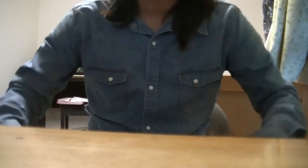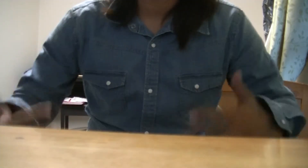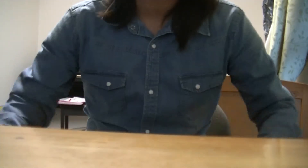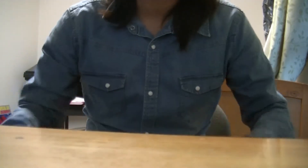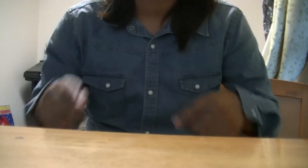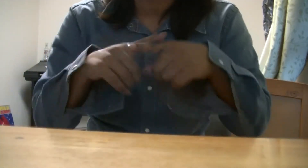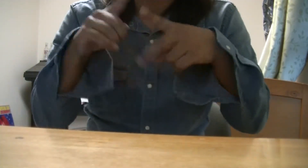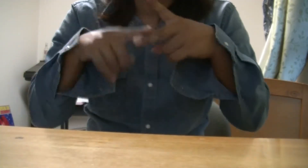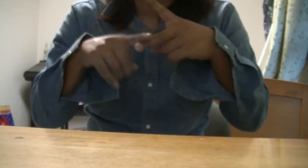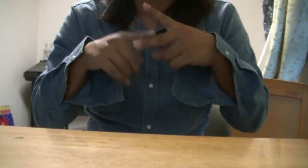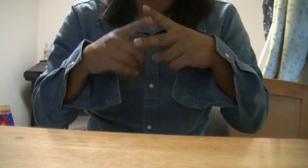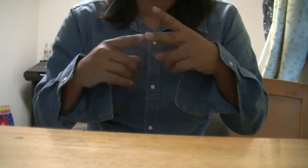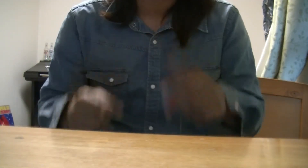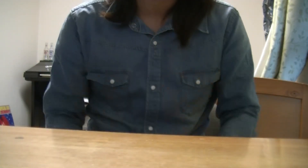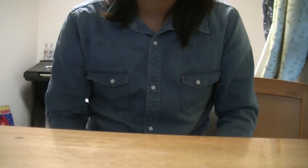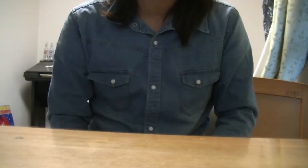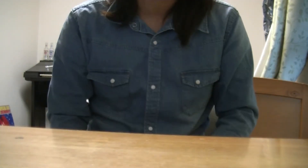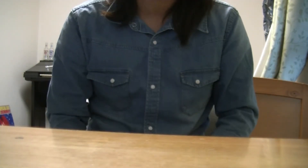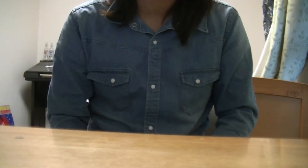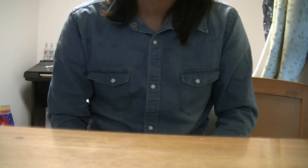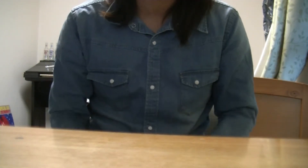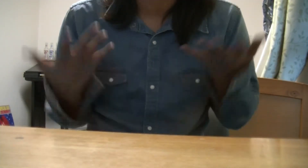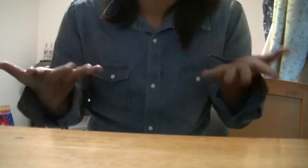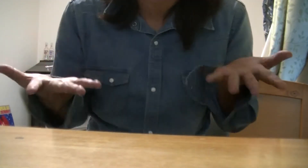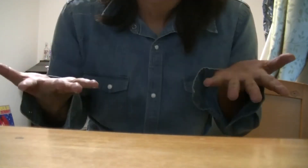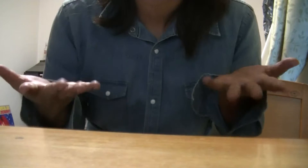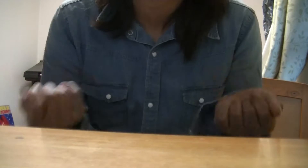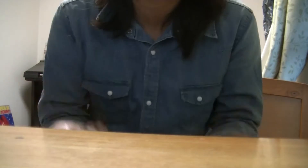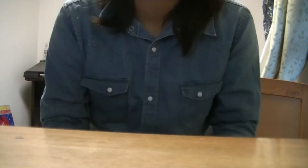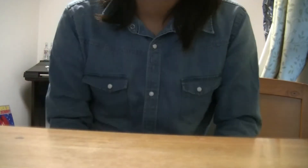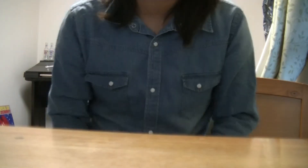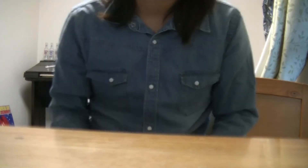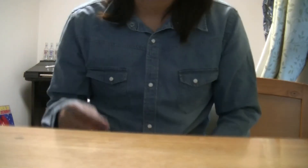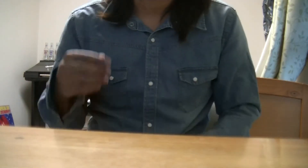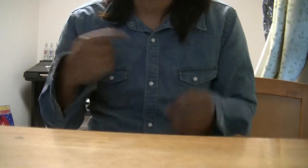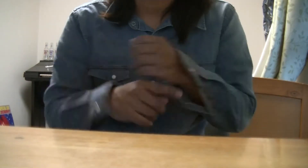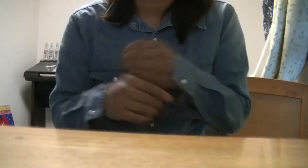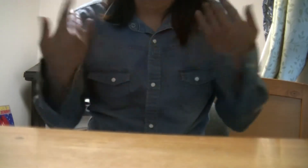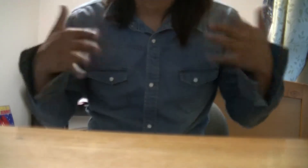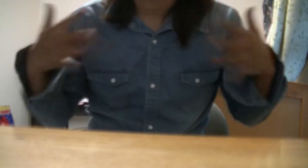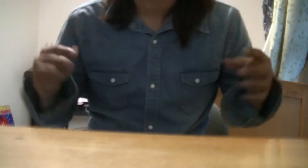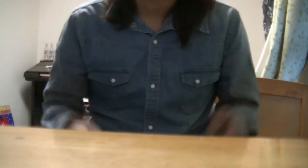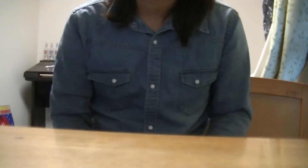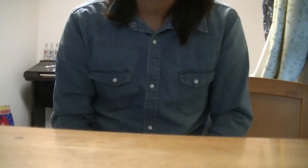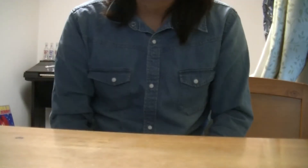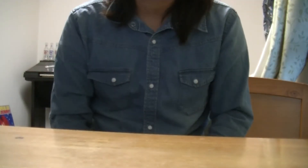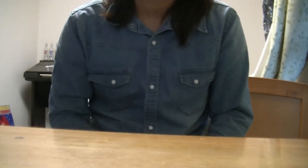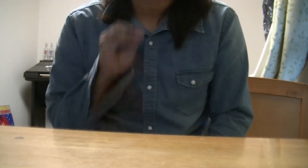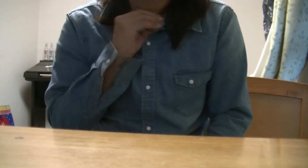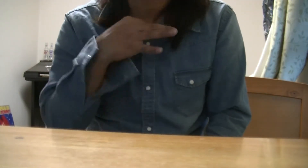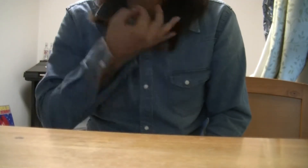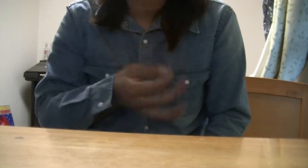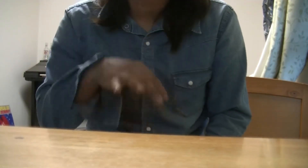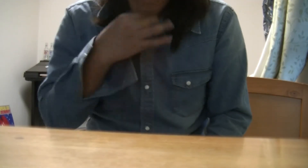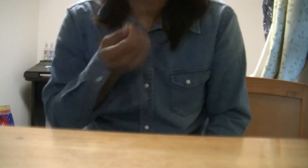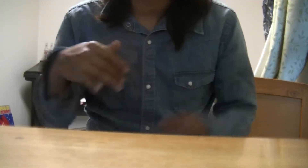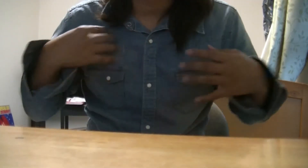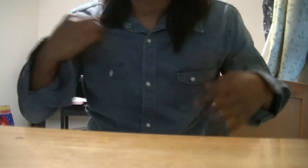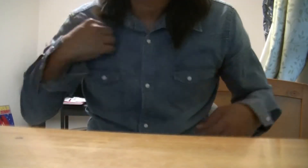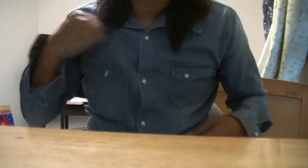てんだぜ。あれとか意味のないこと言うんだよ。声出したら熱いだな。出さん